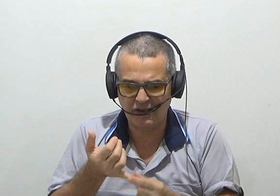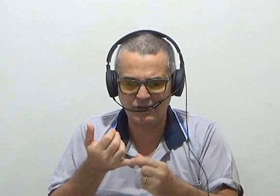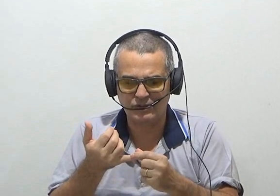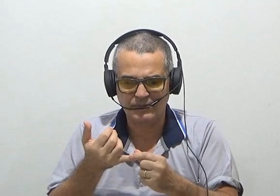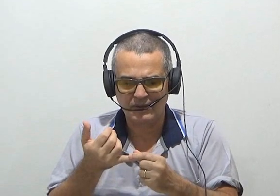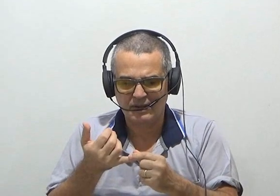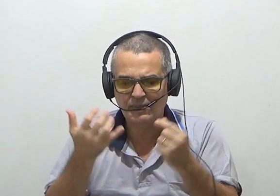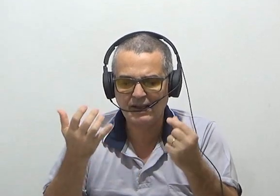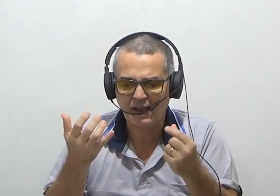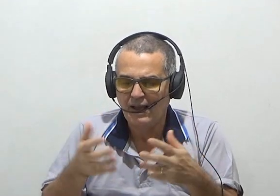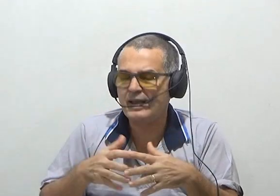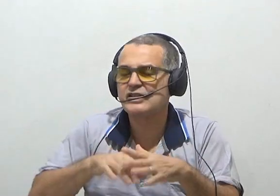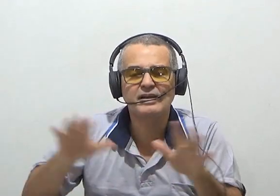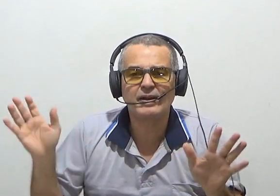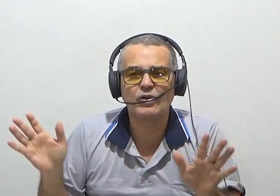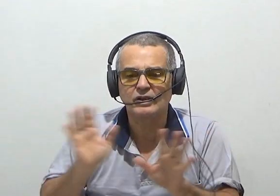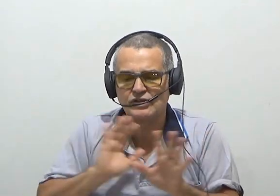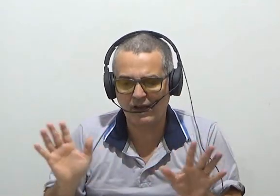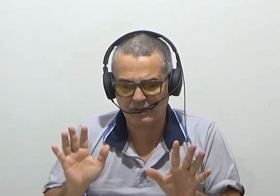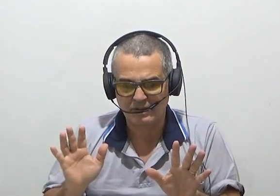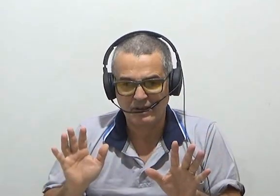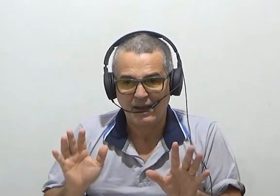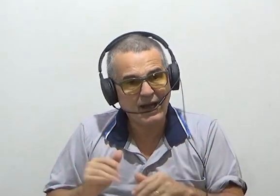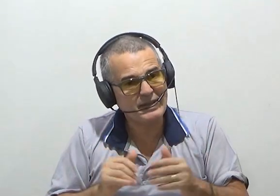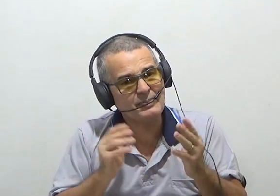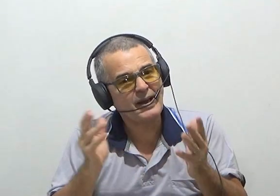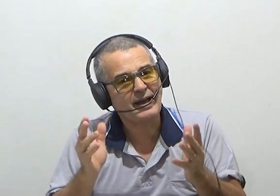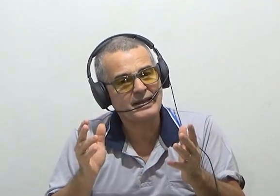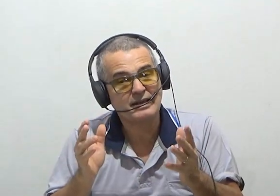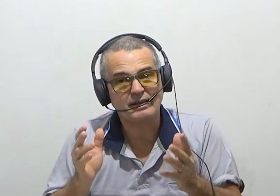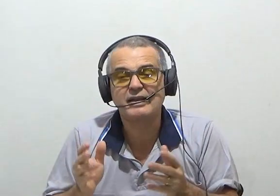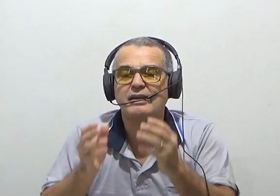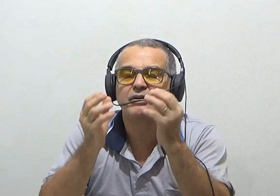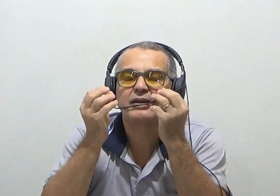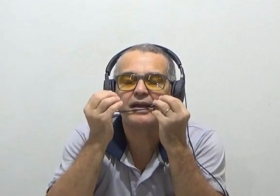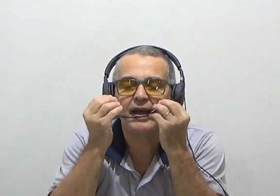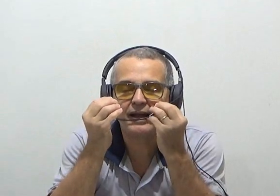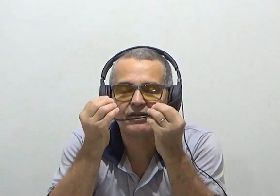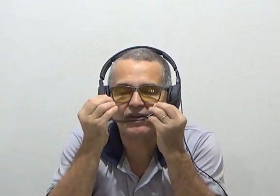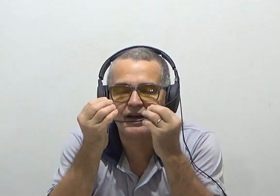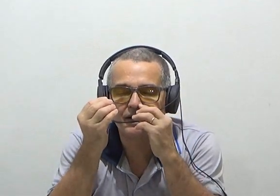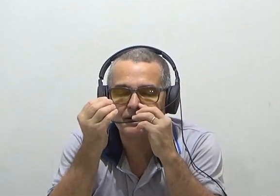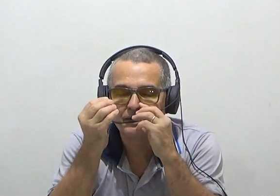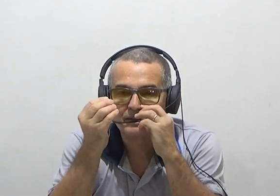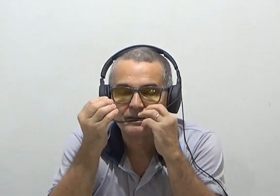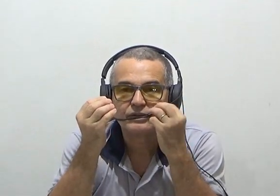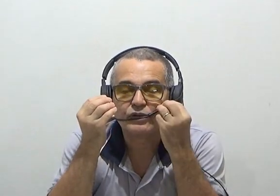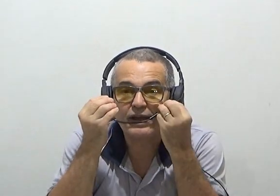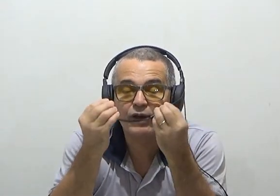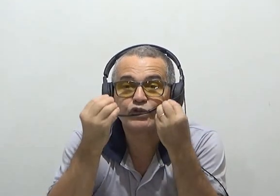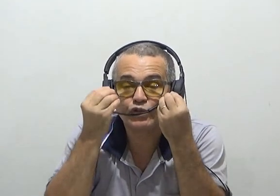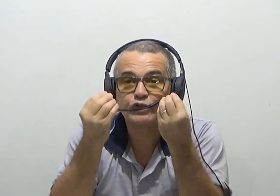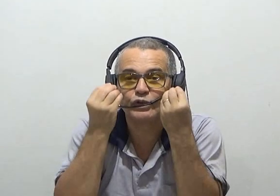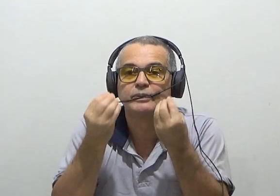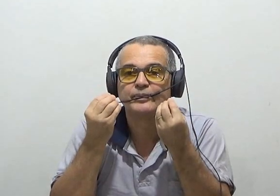é um inferno? Para quem? A energia acabou, tchau. Mas e para casa? Quem é que vai?